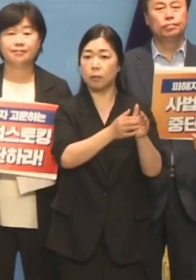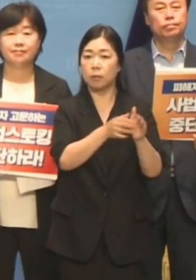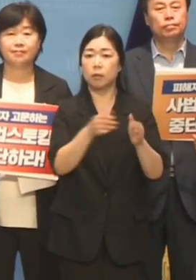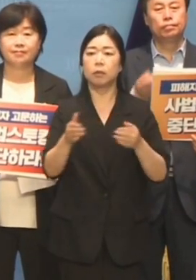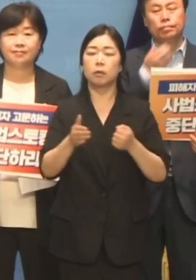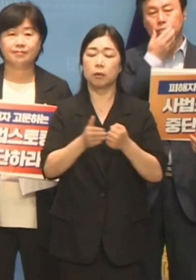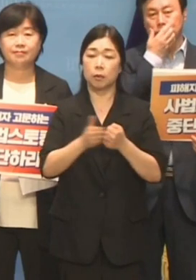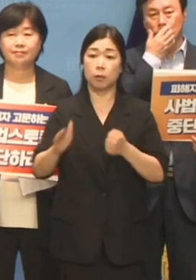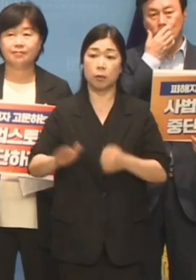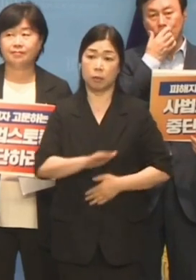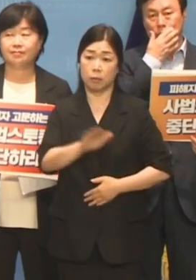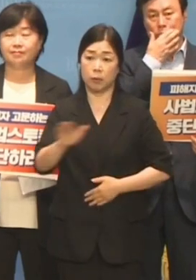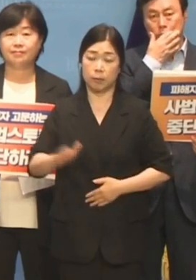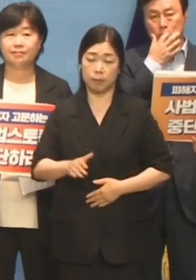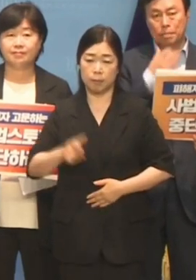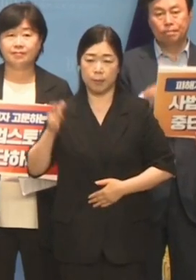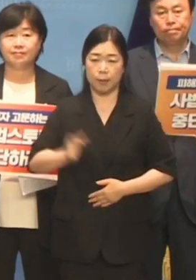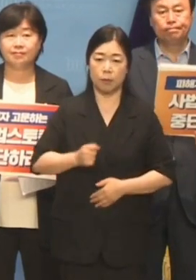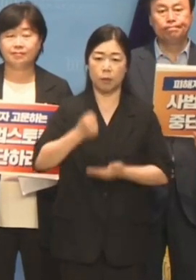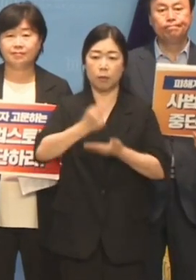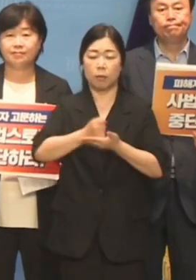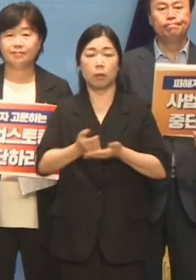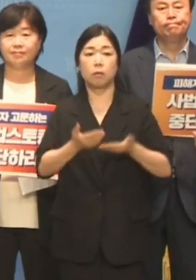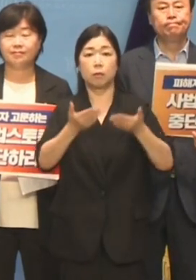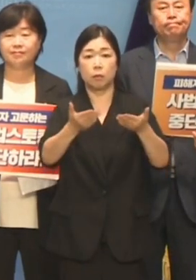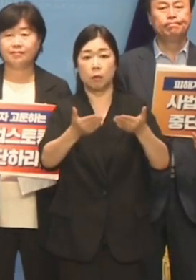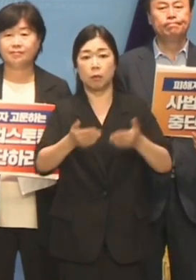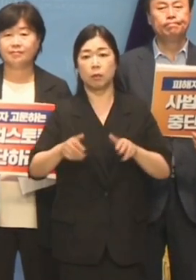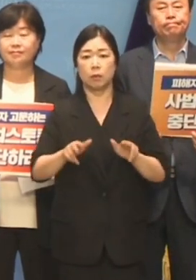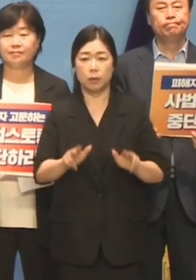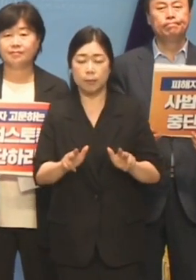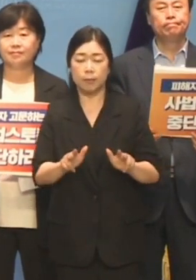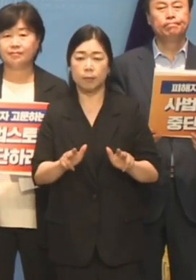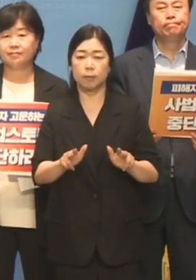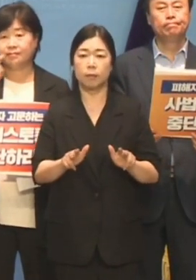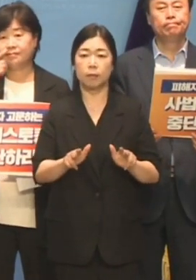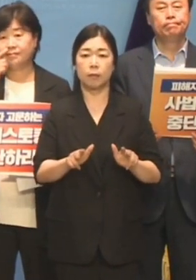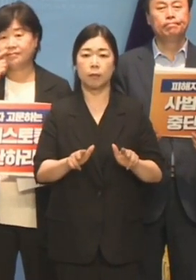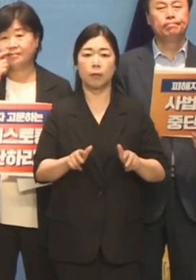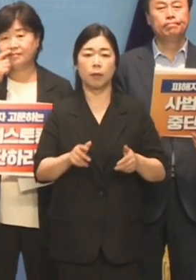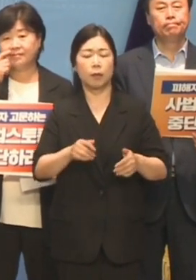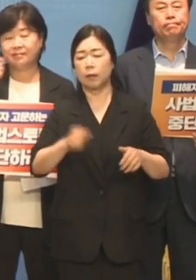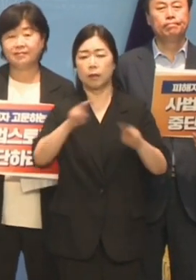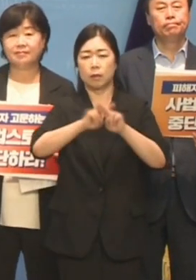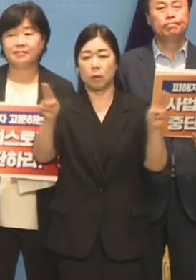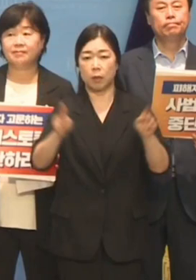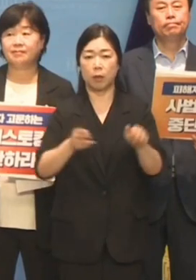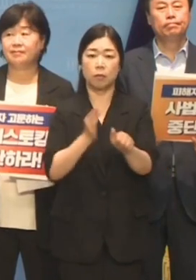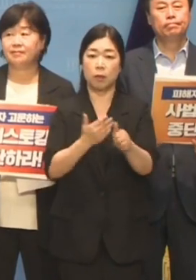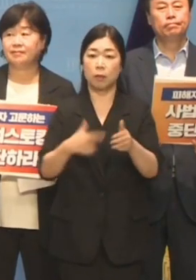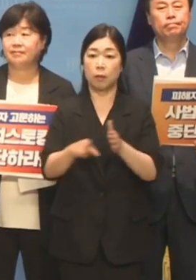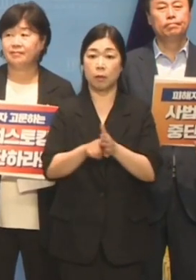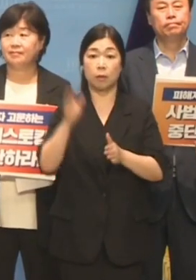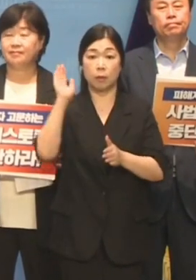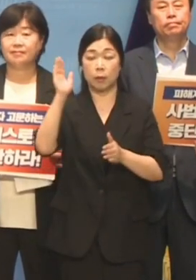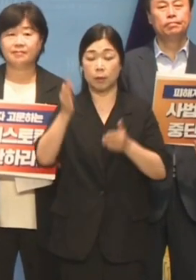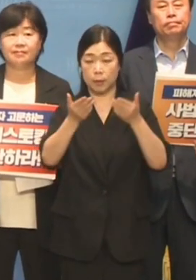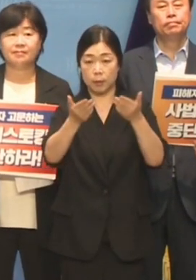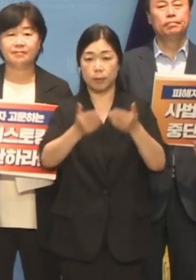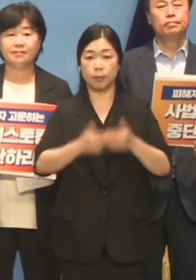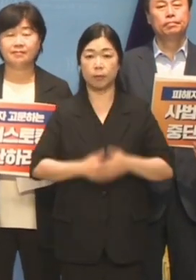이에 대해서 우리는 강력하게 규탄하면서 즉각적인 철회를 촉구하기 위해서 이